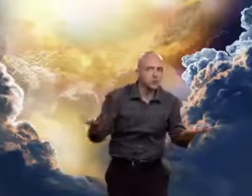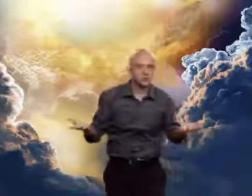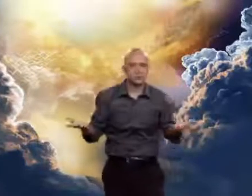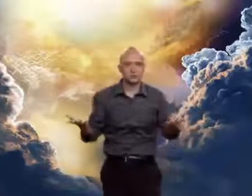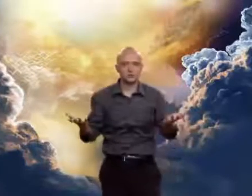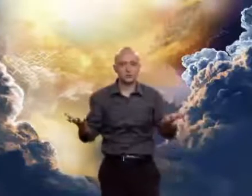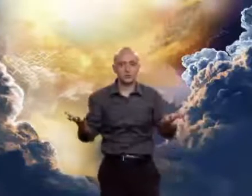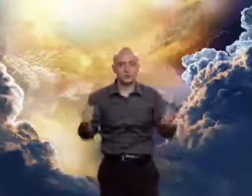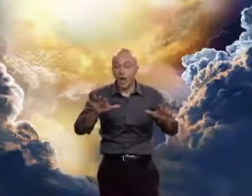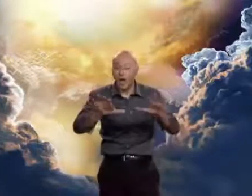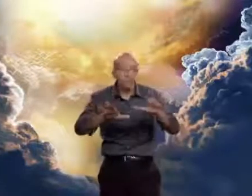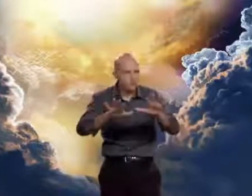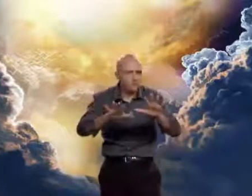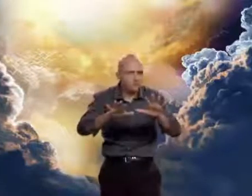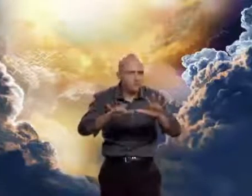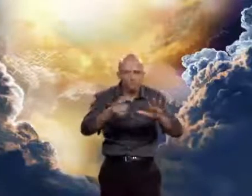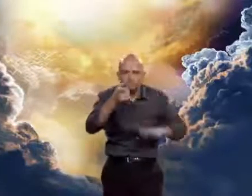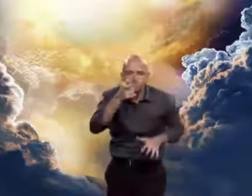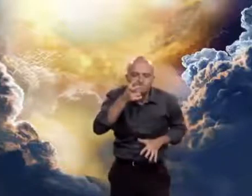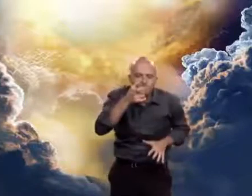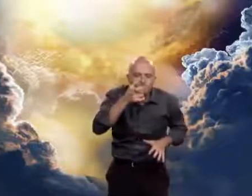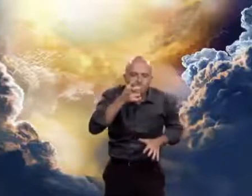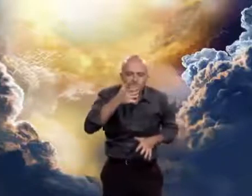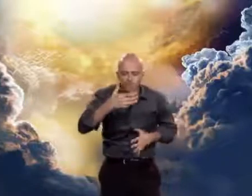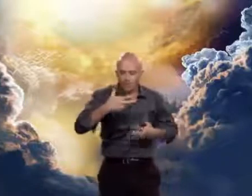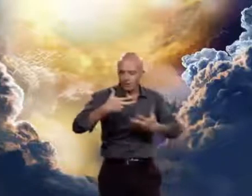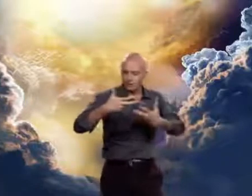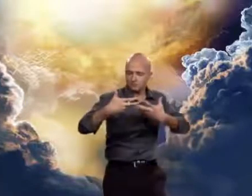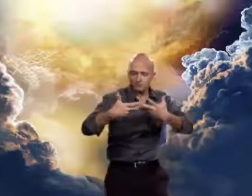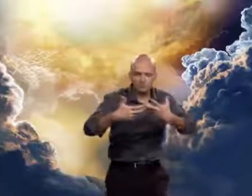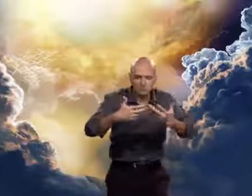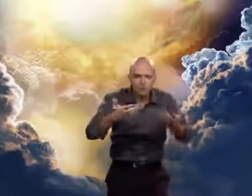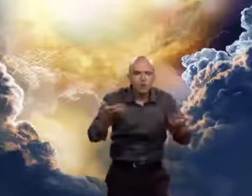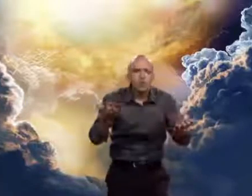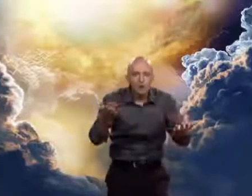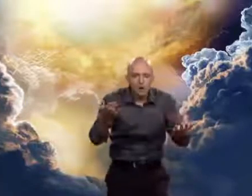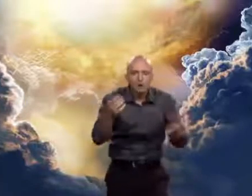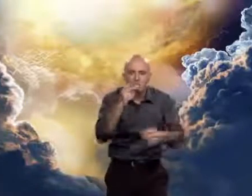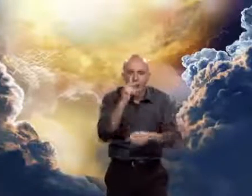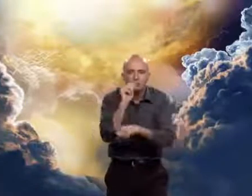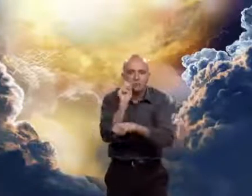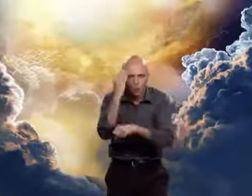engano. As pessoas estão sendo rapidamente embaladas por uma falsa segurança